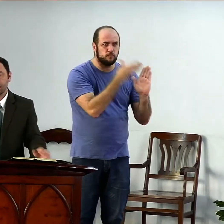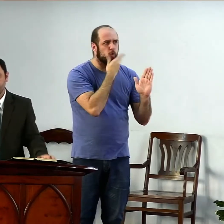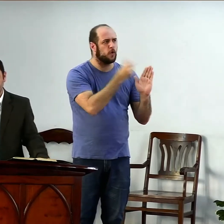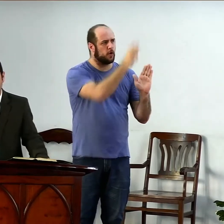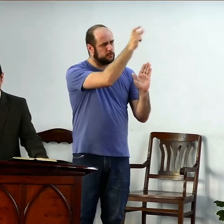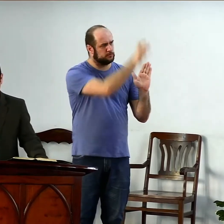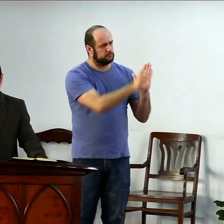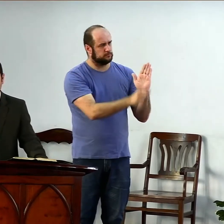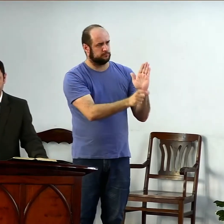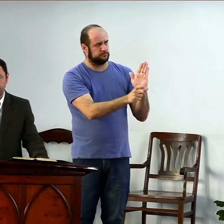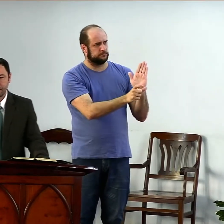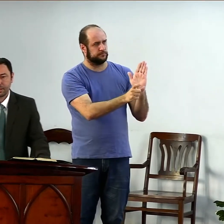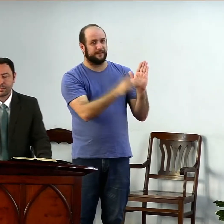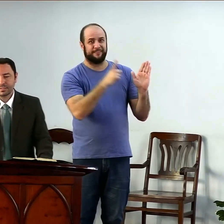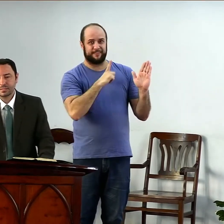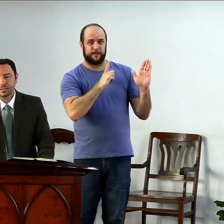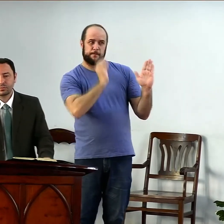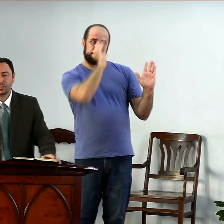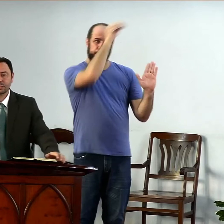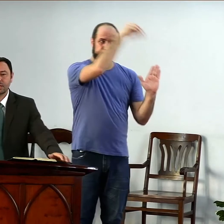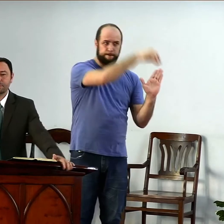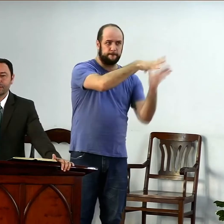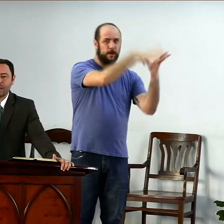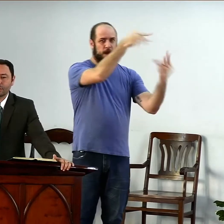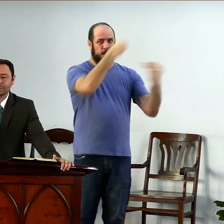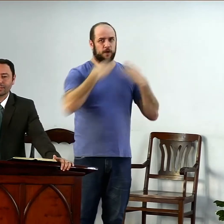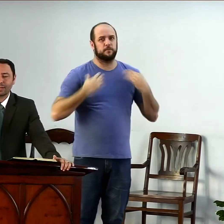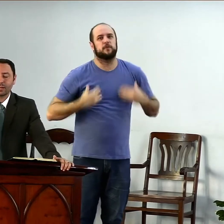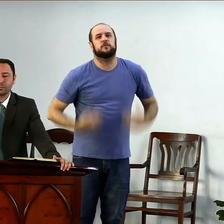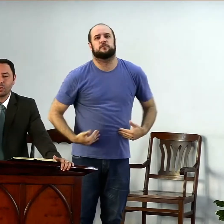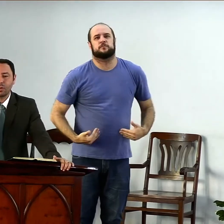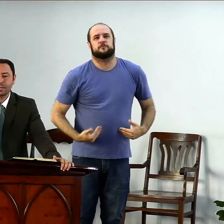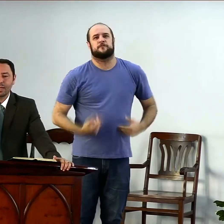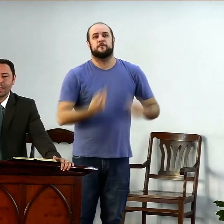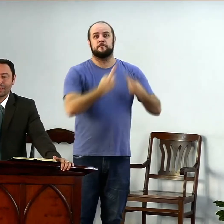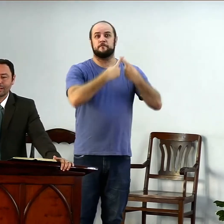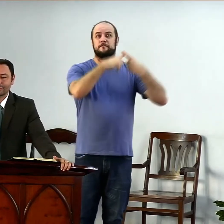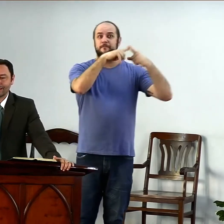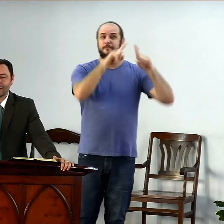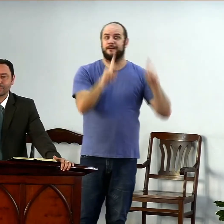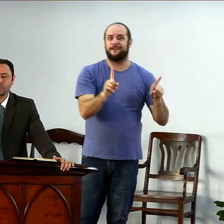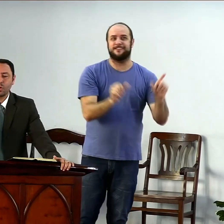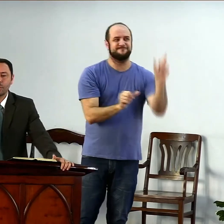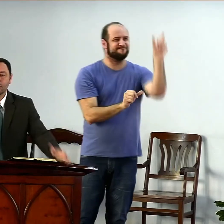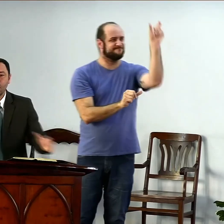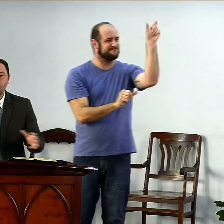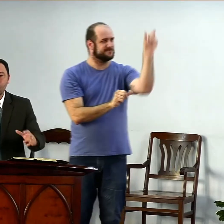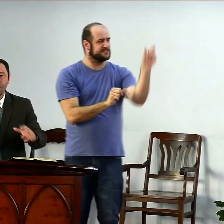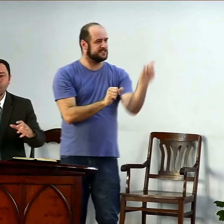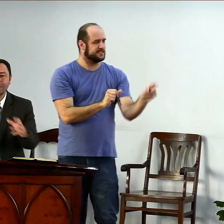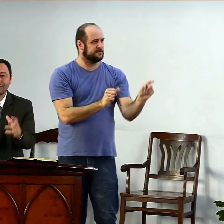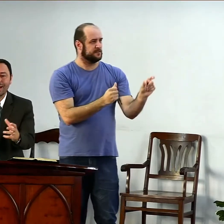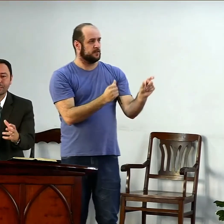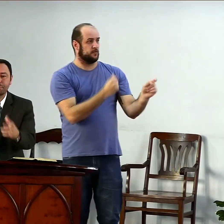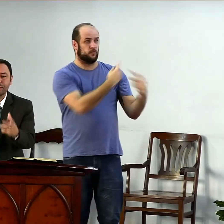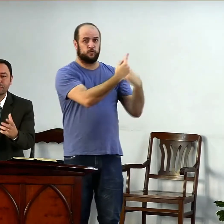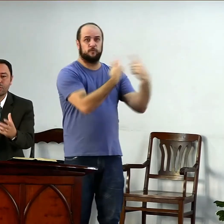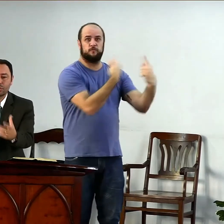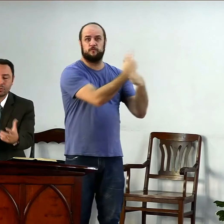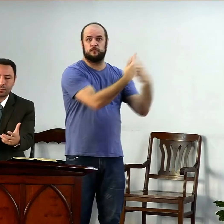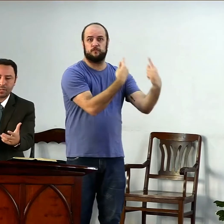desses elementos. Mas a Escritura sempre, ao tratar do homem, ele trata do homem como uma